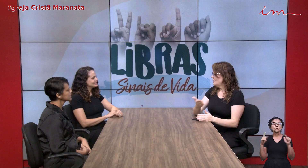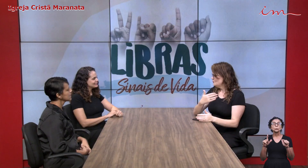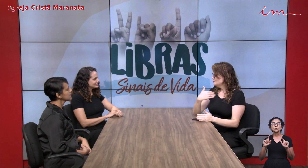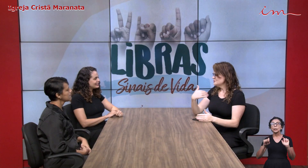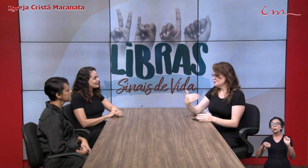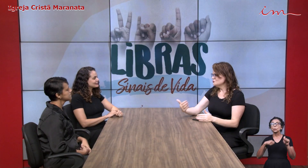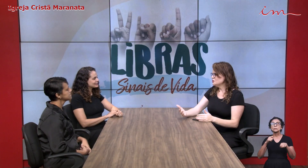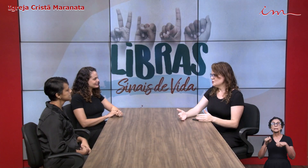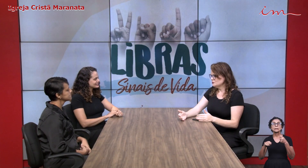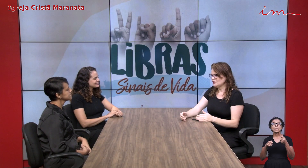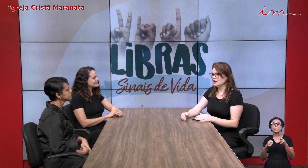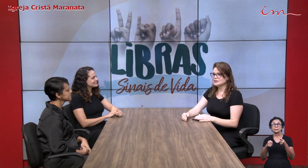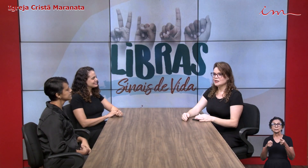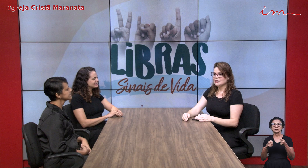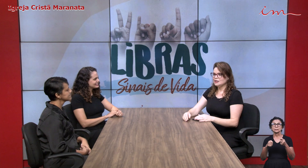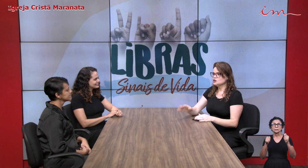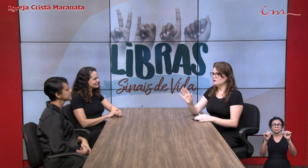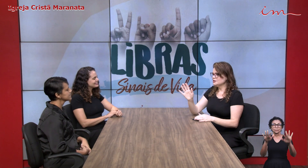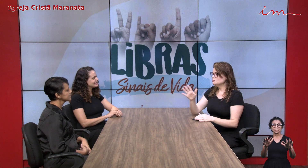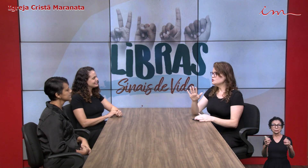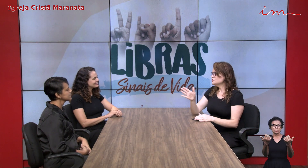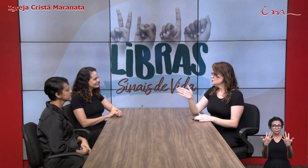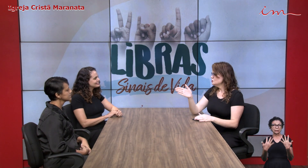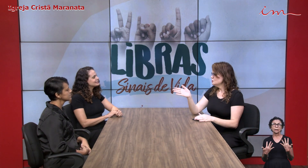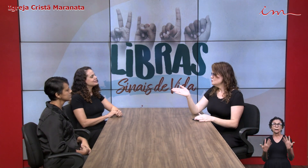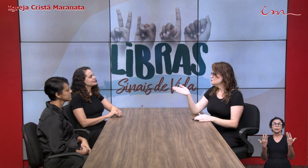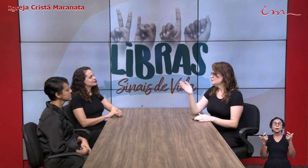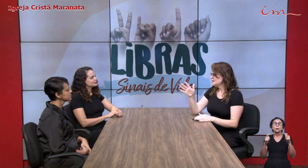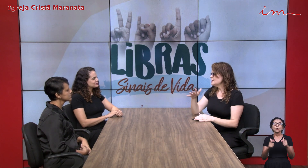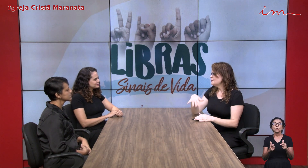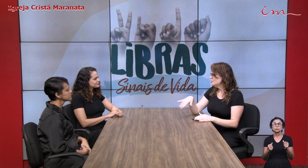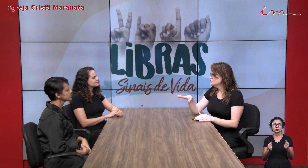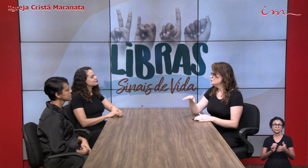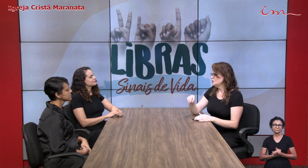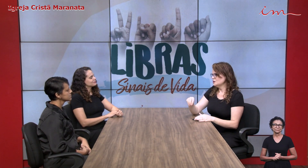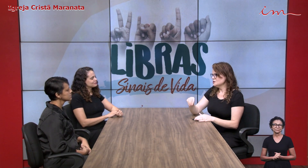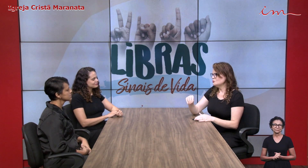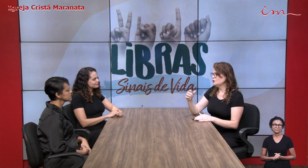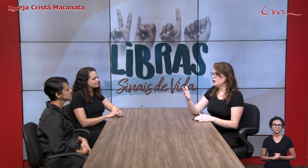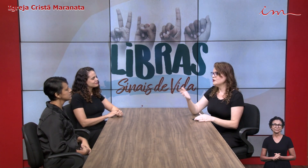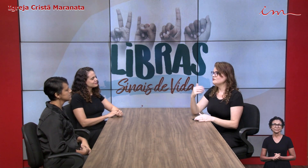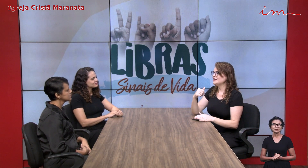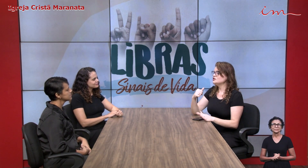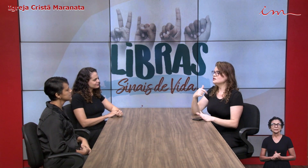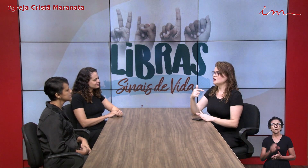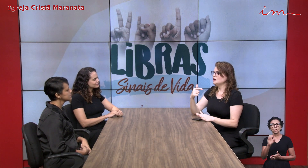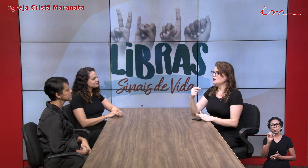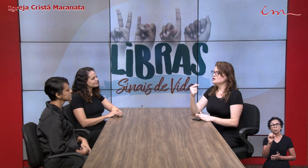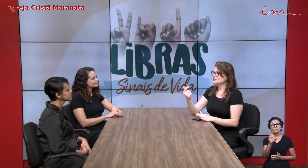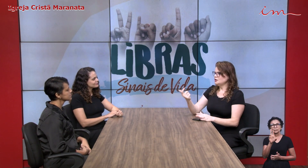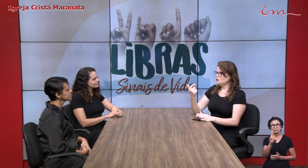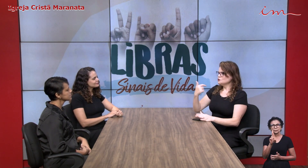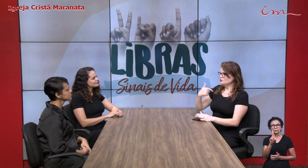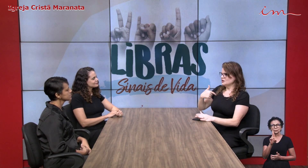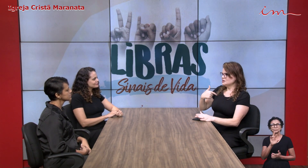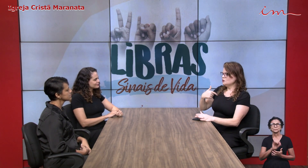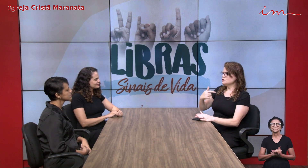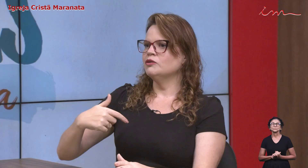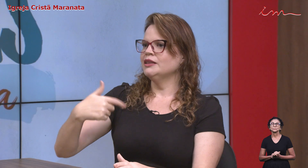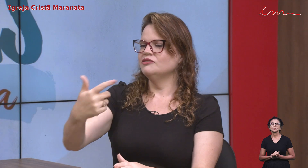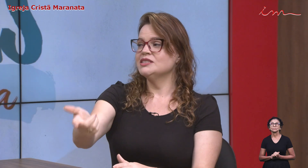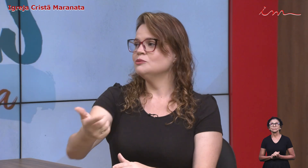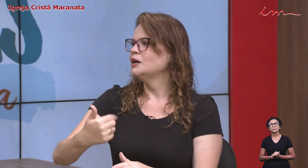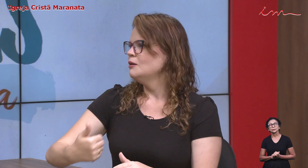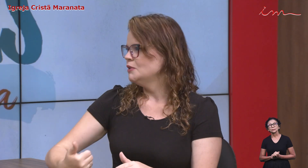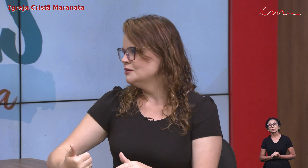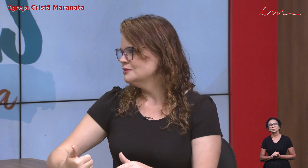que são Isso. direcionais, e isso faz muito sentido nessa parte da orientação, porque é o Sim. que vai dizer se eu estou fazendo, se